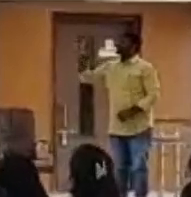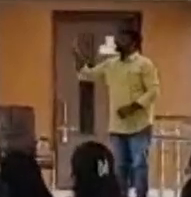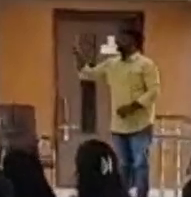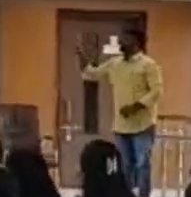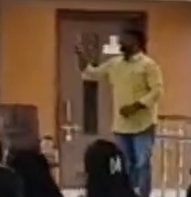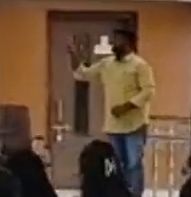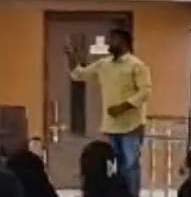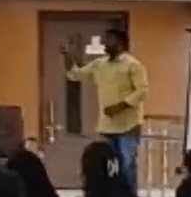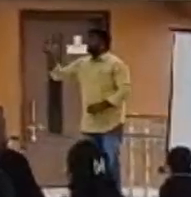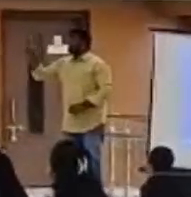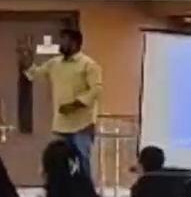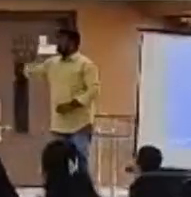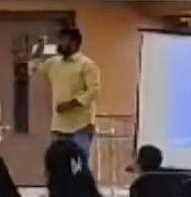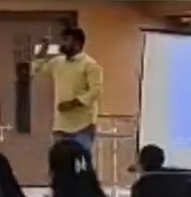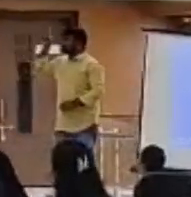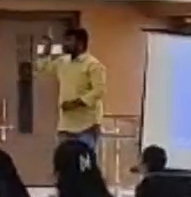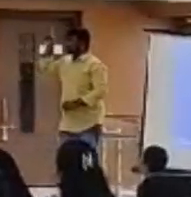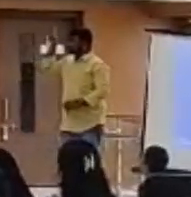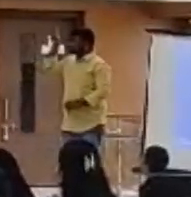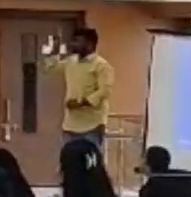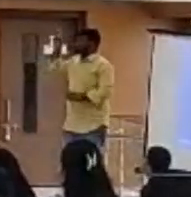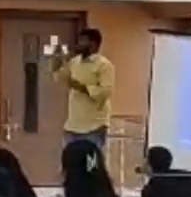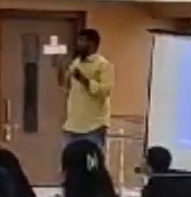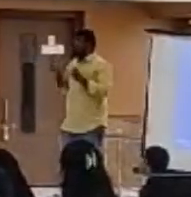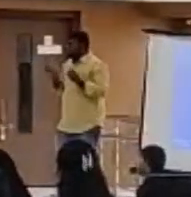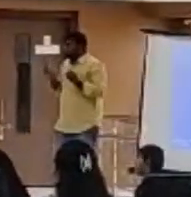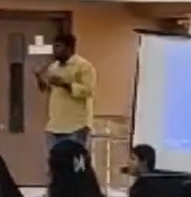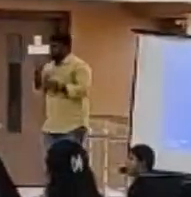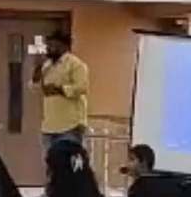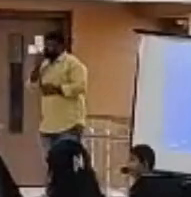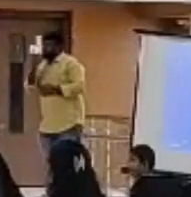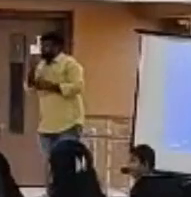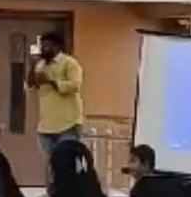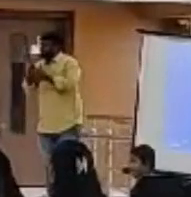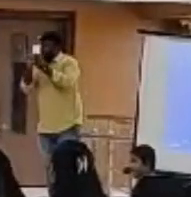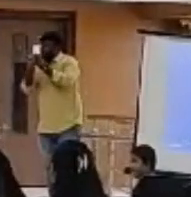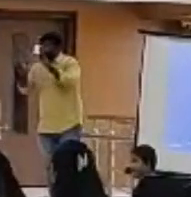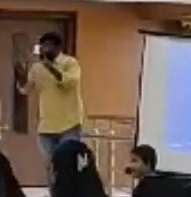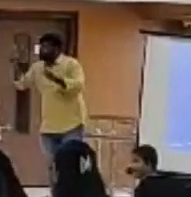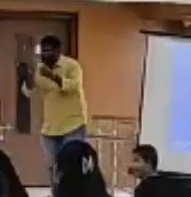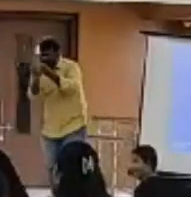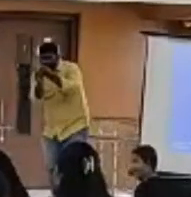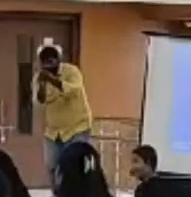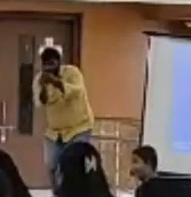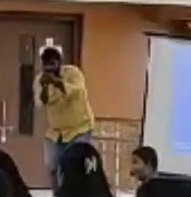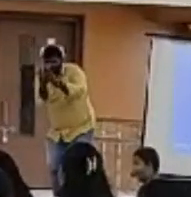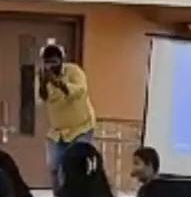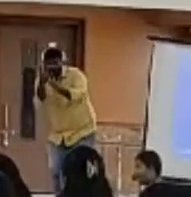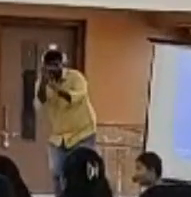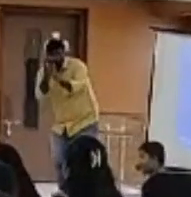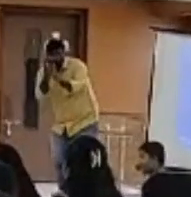ಮಾಡ್ತಾ ಇದ್ದೀವಿ. ಏನು 1951ರಲ್ಲಿ ಇದನ್ನ ಸೈನ್ ಲ್ಯಾಂಗ್ವೇಜ್ ಒಂದು ಸ್ಟಾರ್ಟ್ ಮಾಡಿದ್ರು.